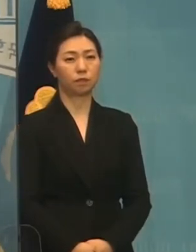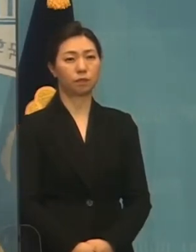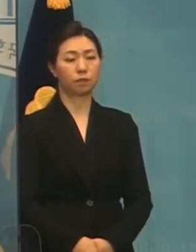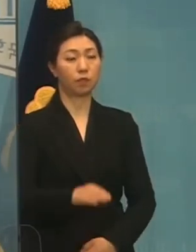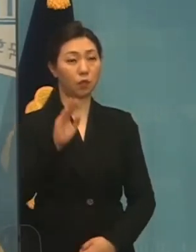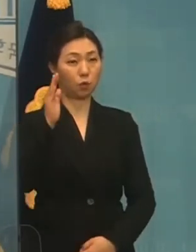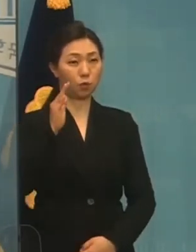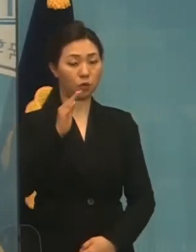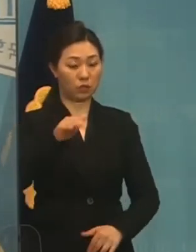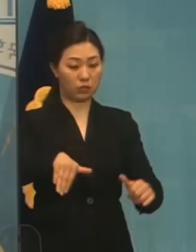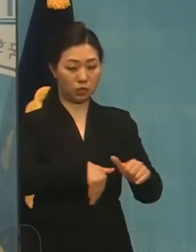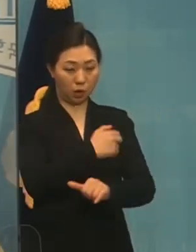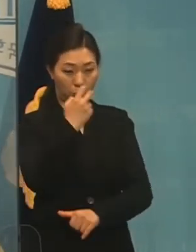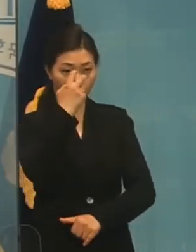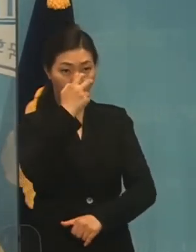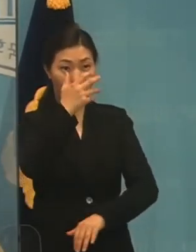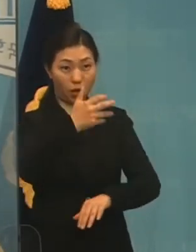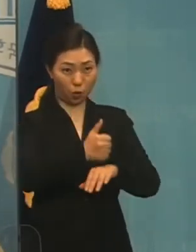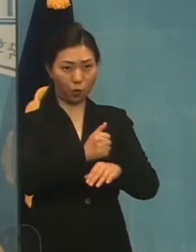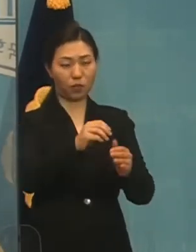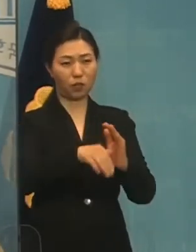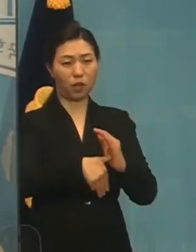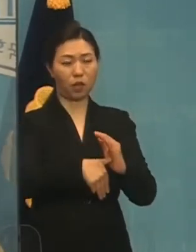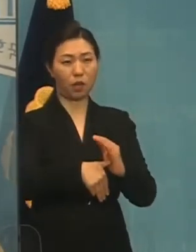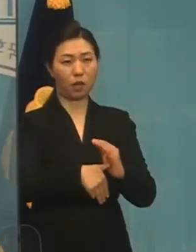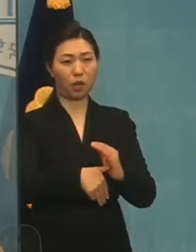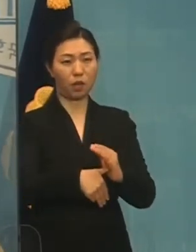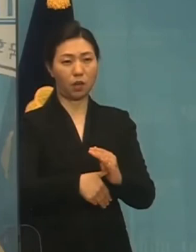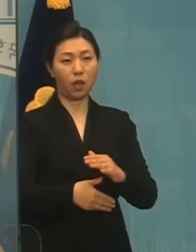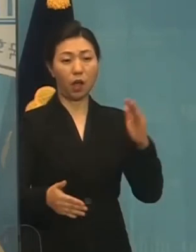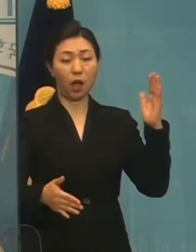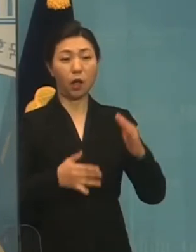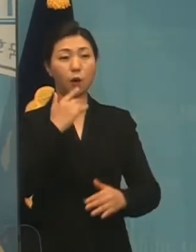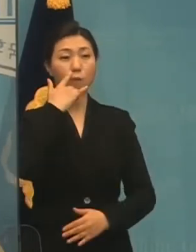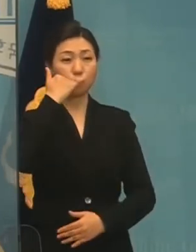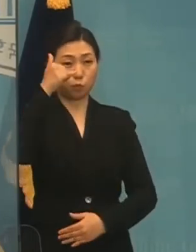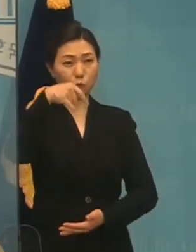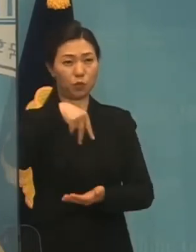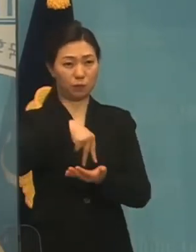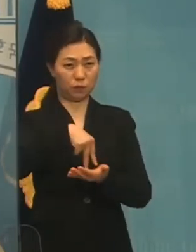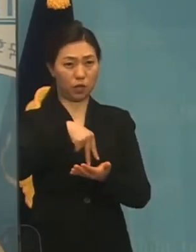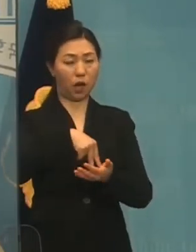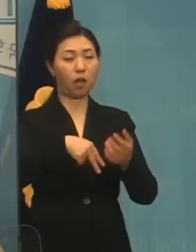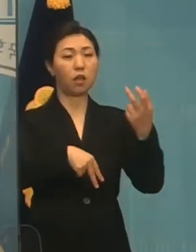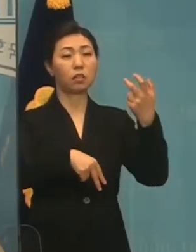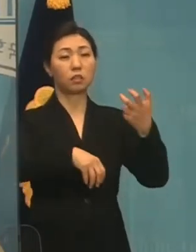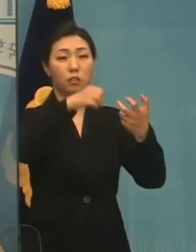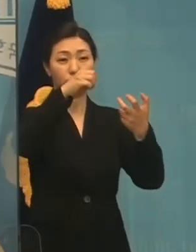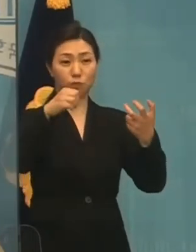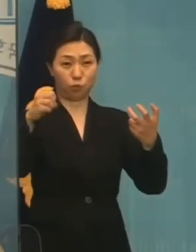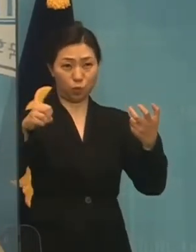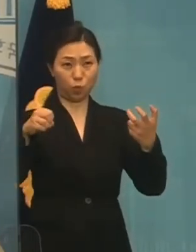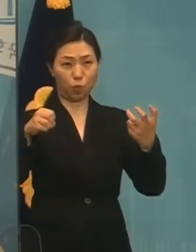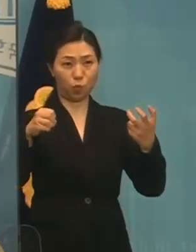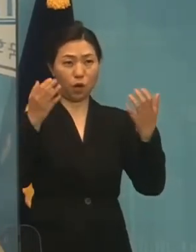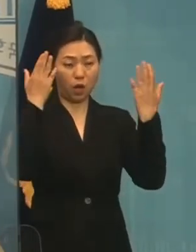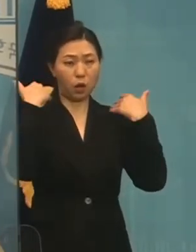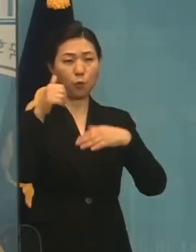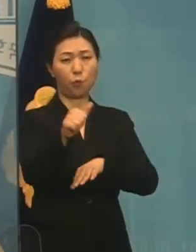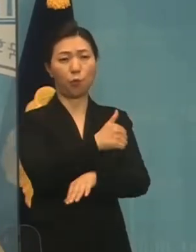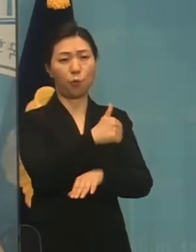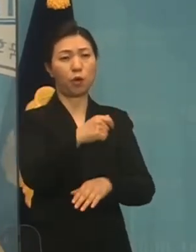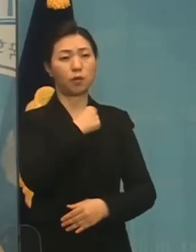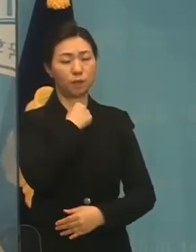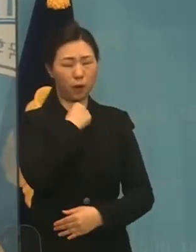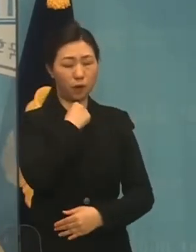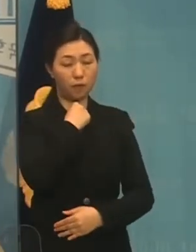최근 설문조사에서 학부모님들의 70% 이상이 등교 수업의 확대를 요구하고